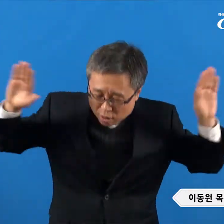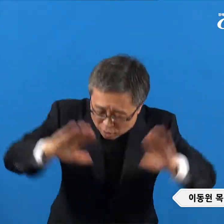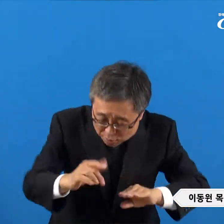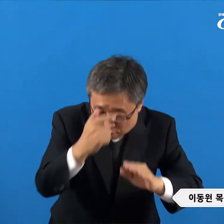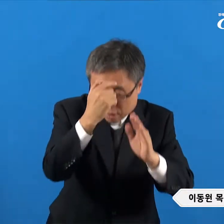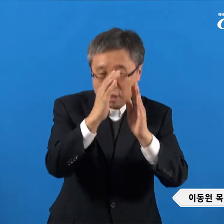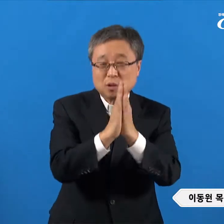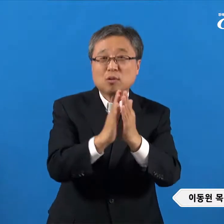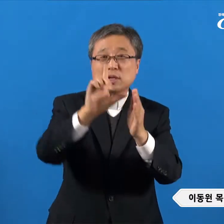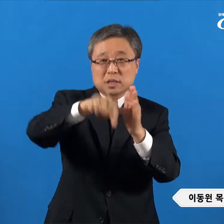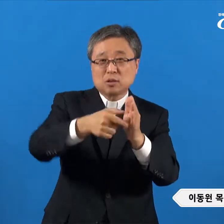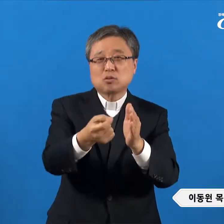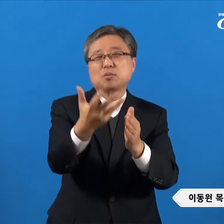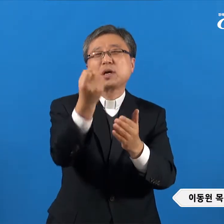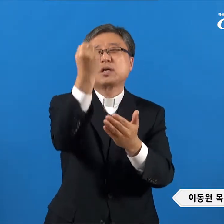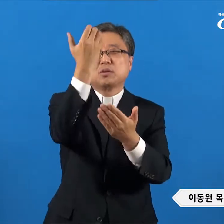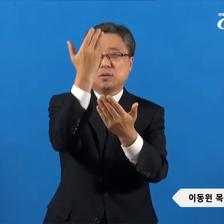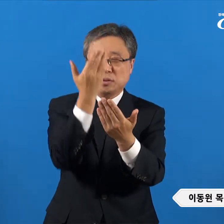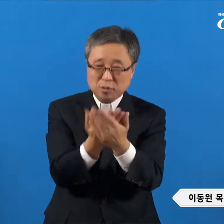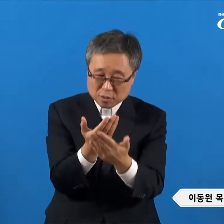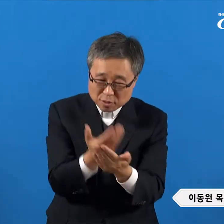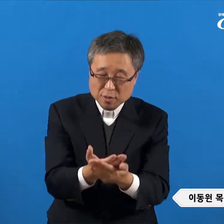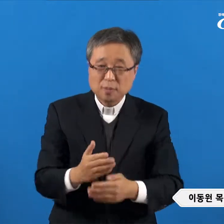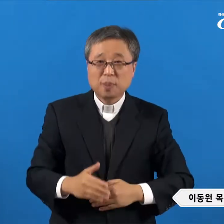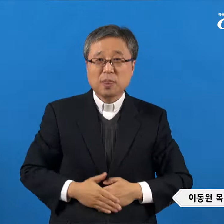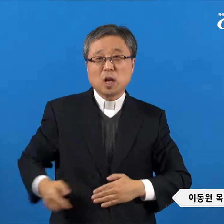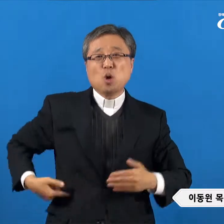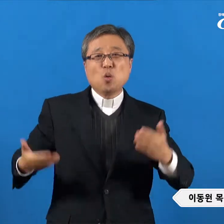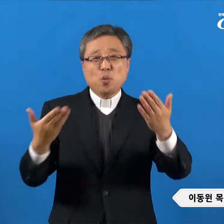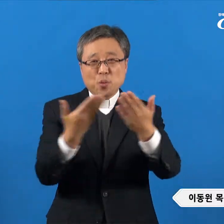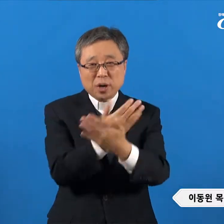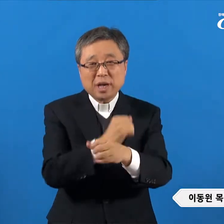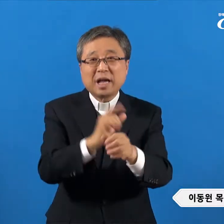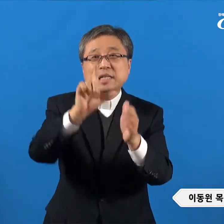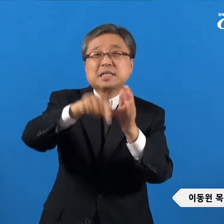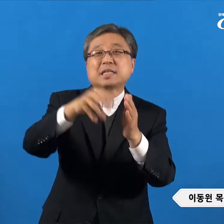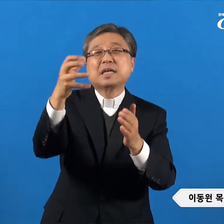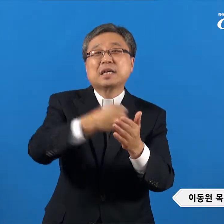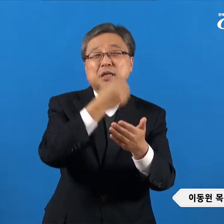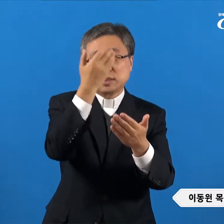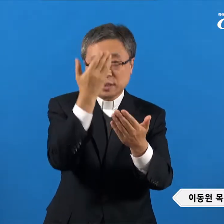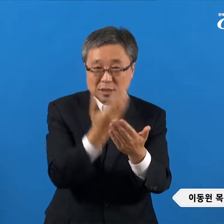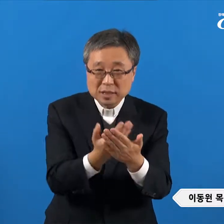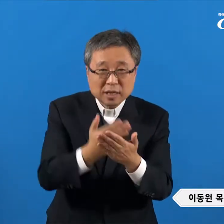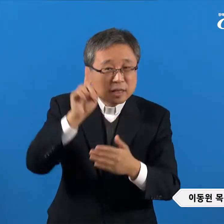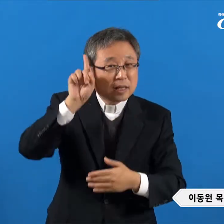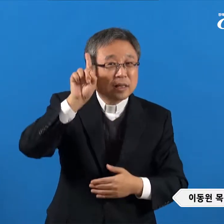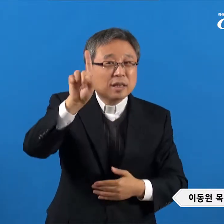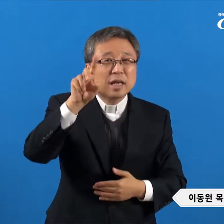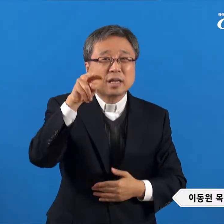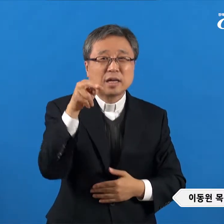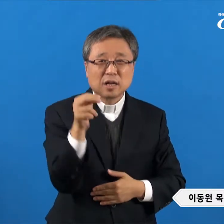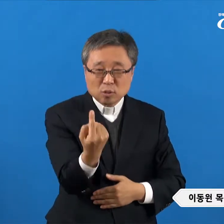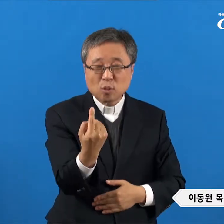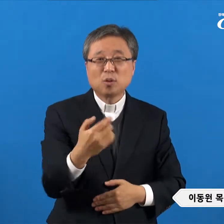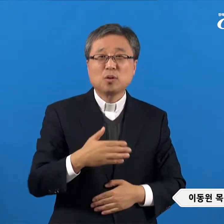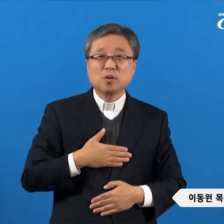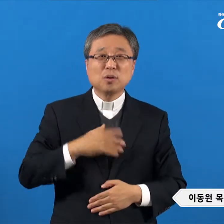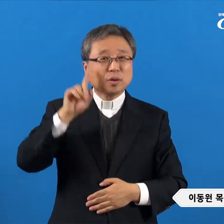기도하는 시간 좀 가져보세요. 좀 회개하는 시간. 내일이라도. 내일 9시 전에 좀